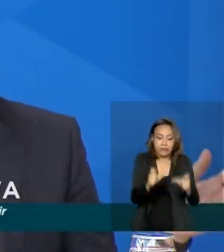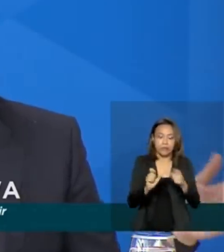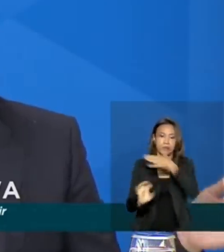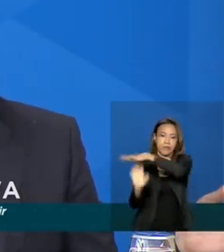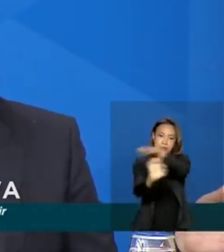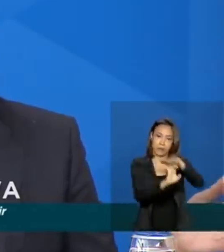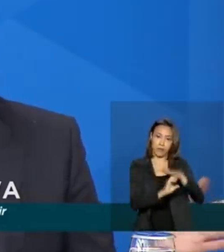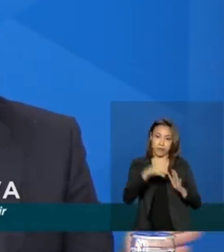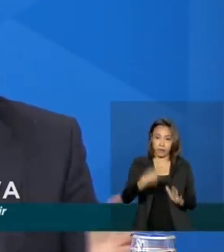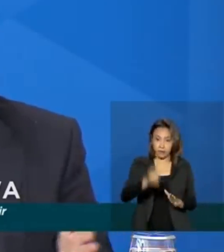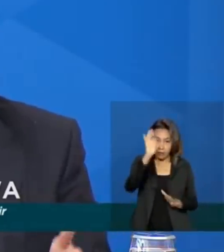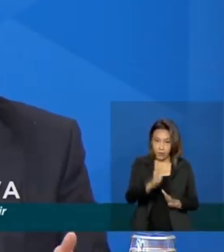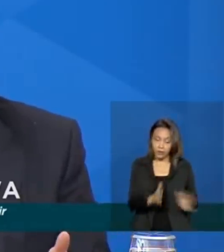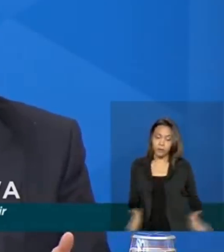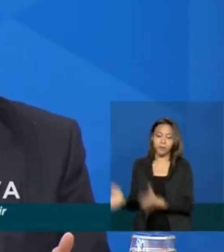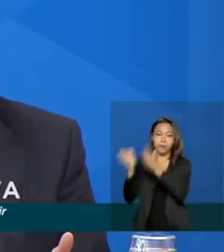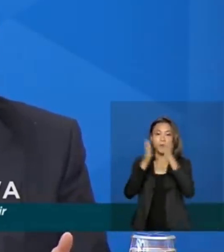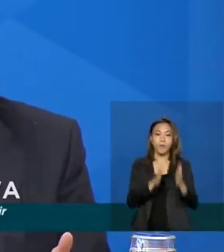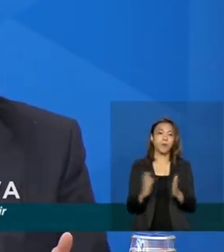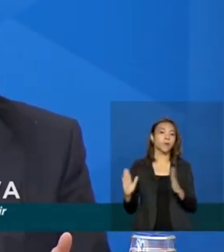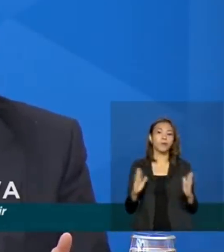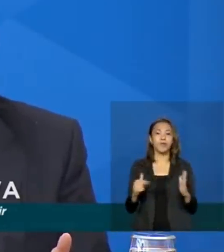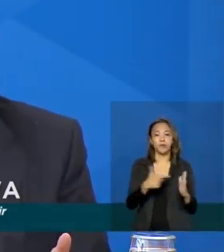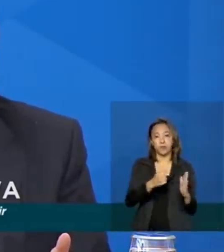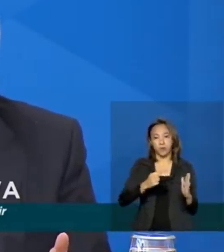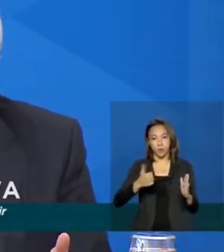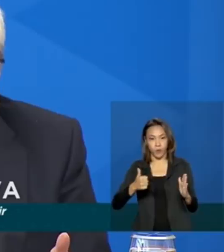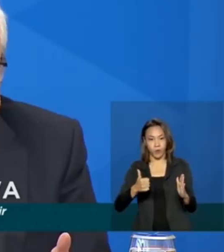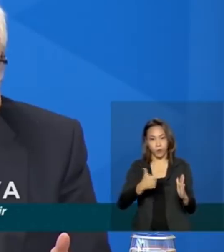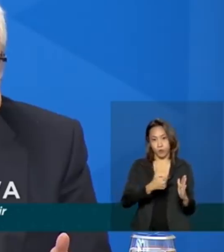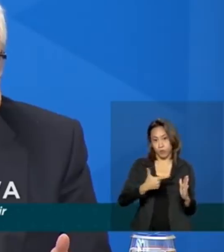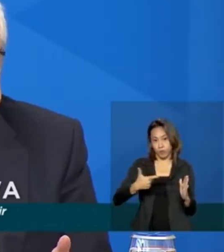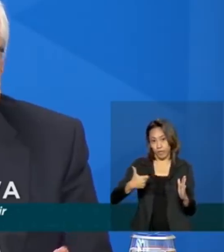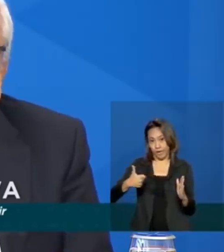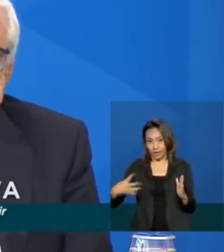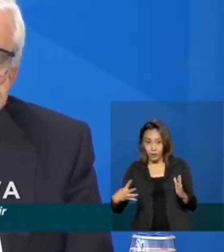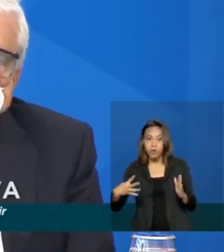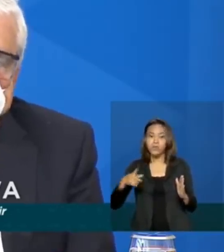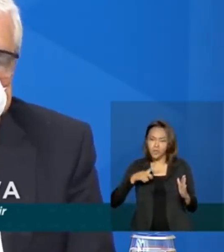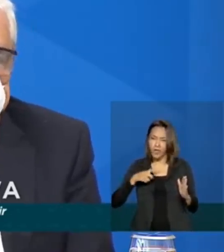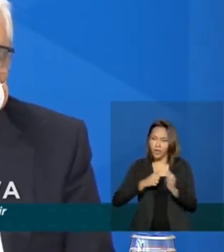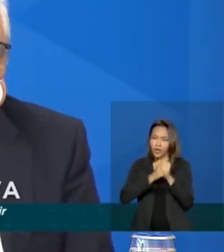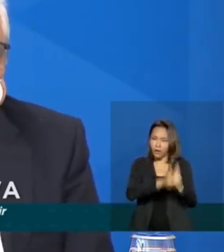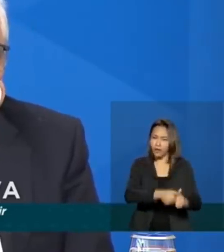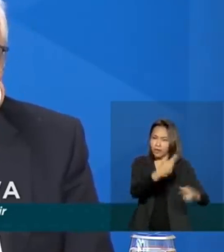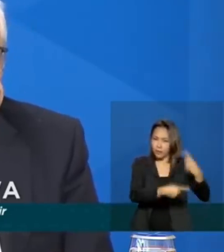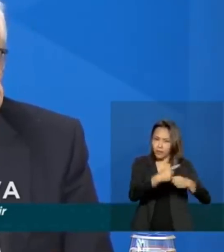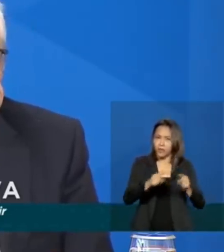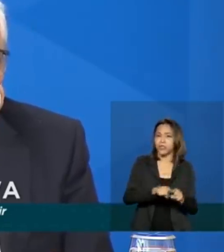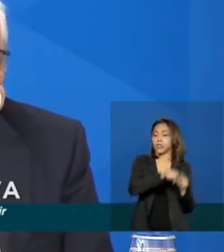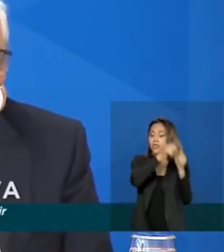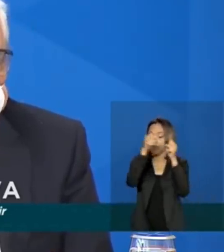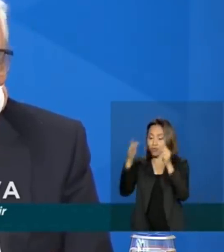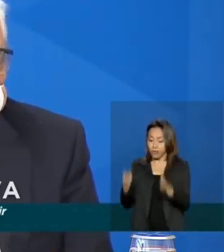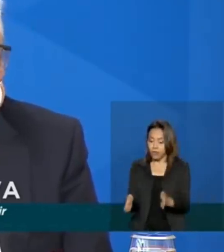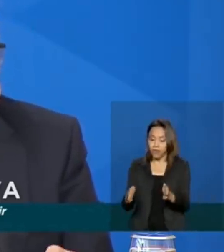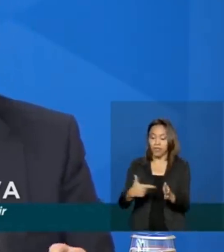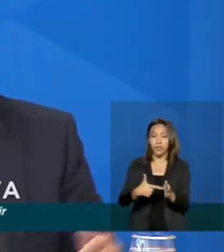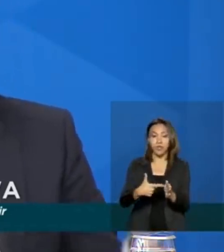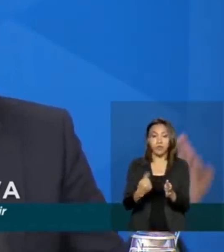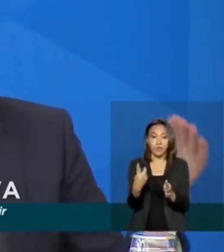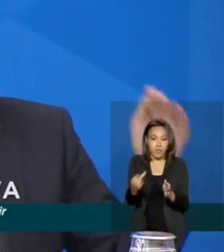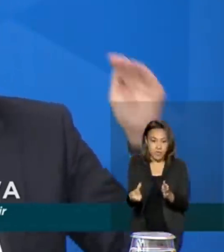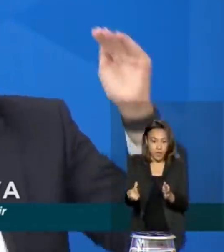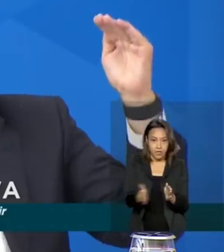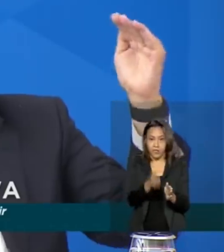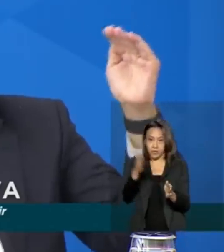de 2011 a 2014 se praticou essa política, até 2015. 2016 a 2017,